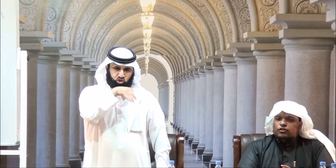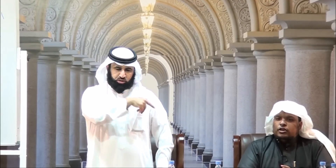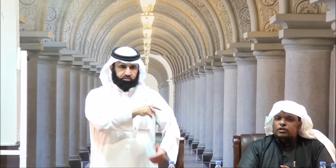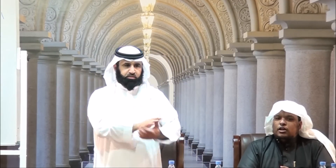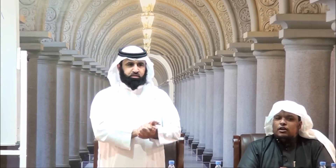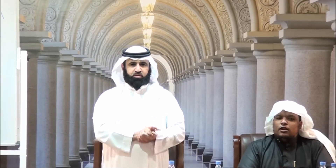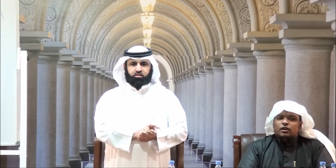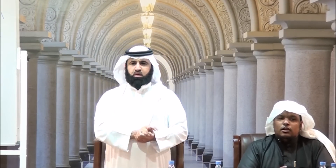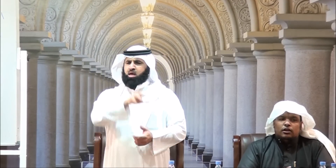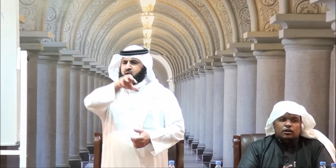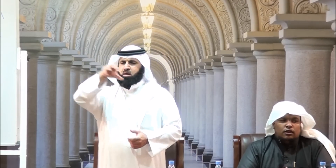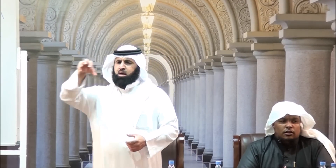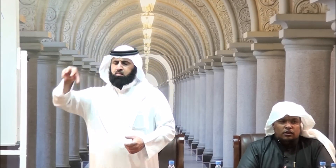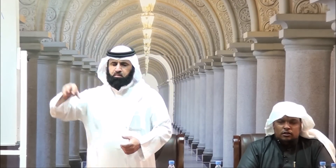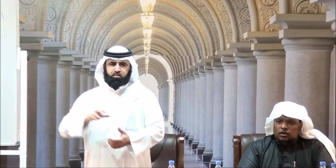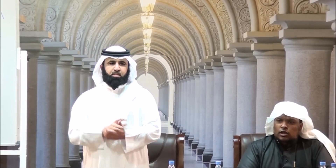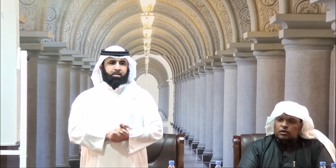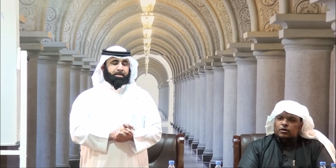في إحدى